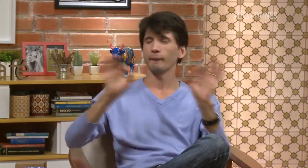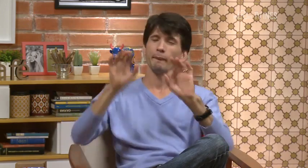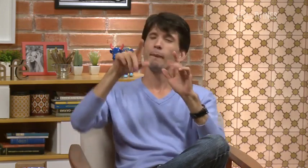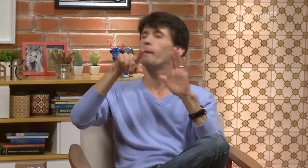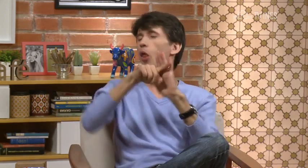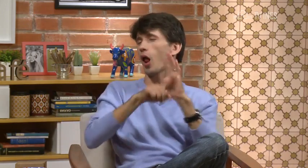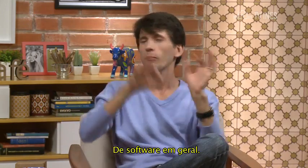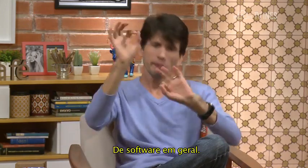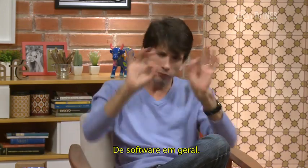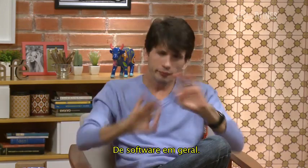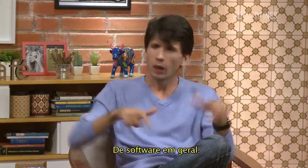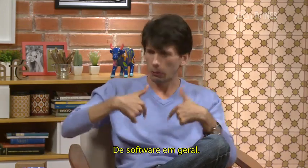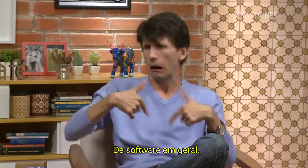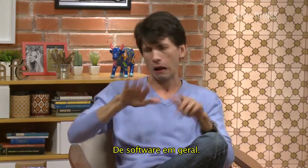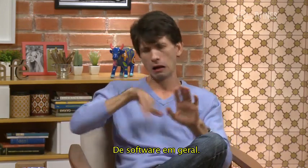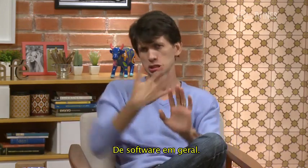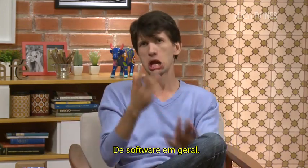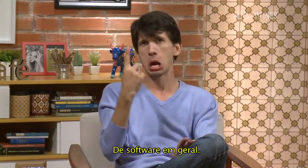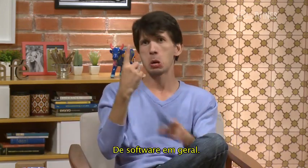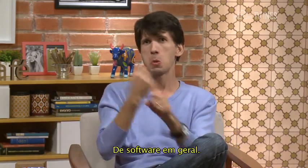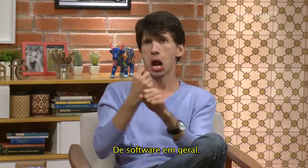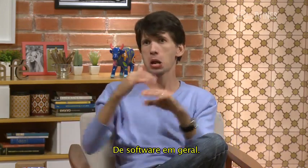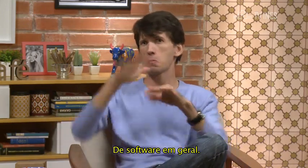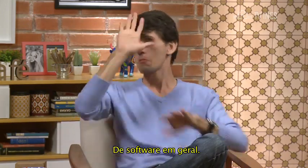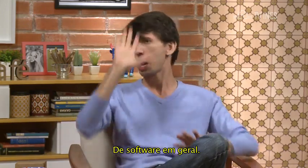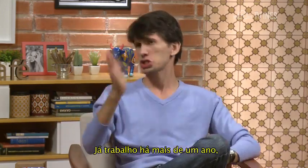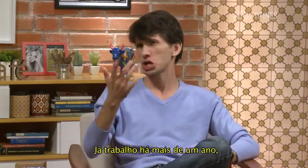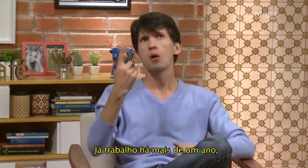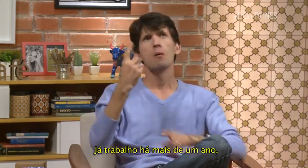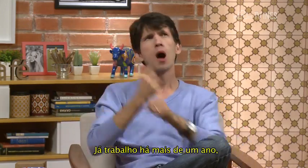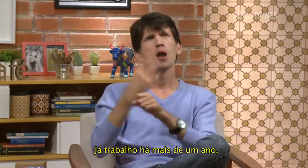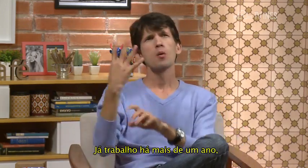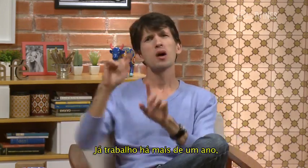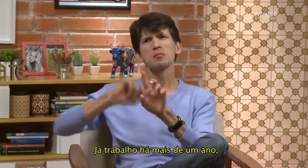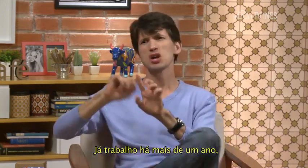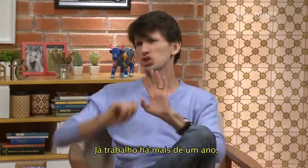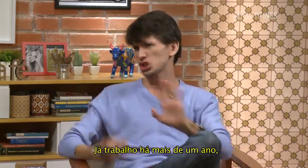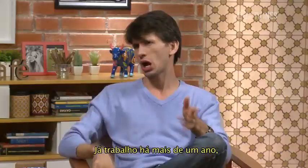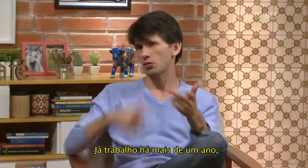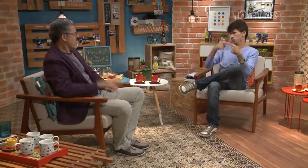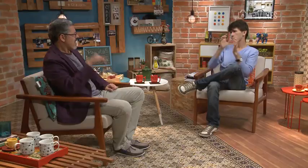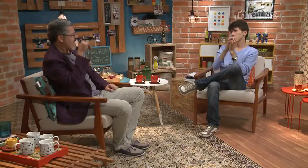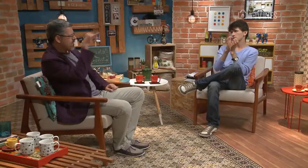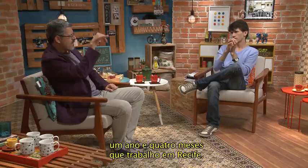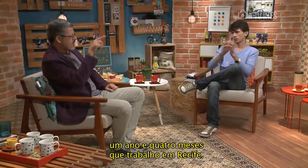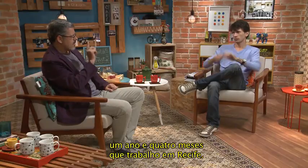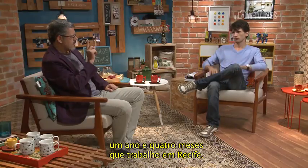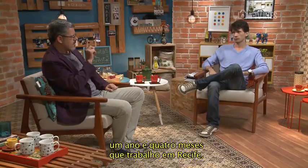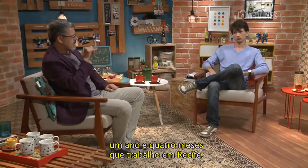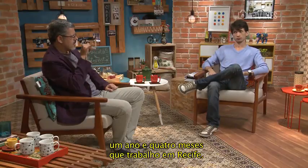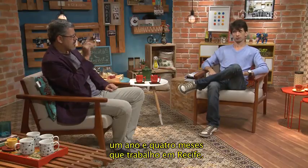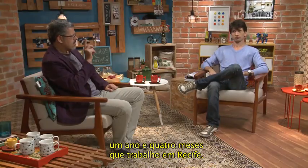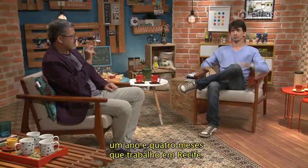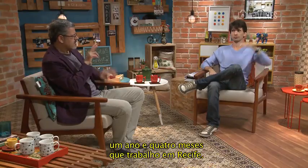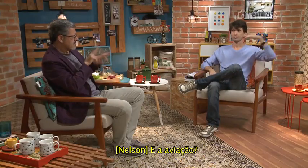o seu software em geral eu já trabalho há mais de um ano um ano e quatro meses que trabalha em Recife e